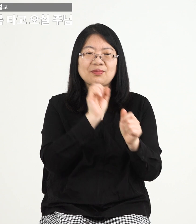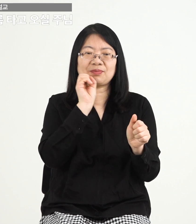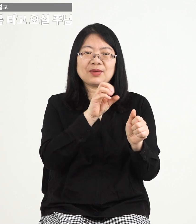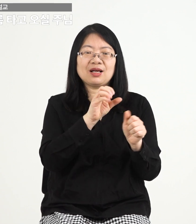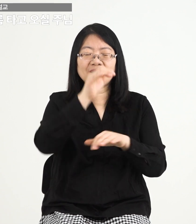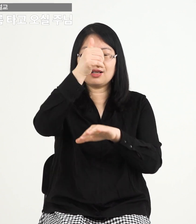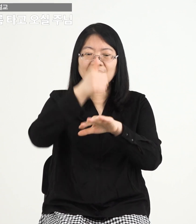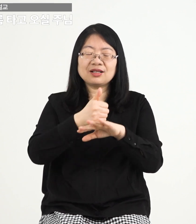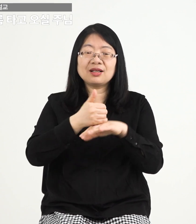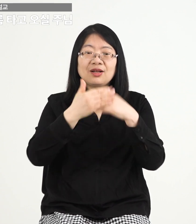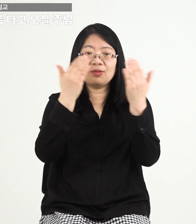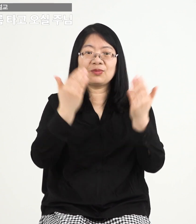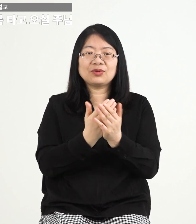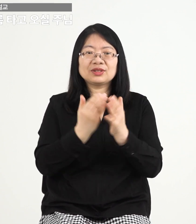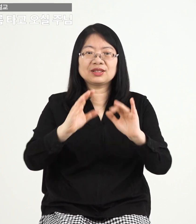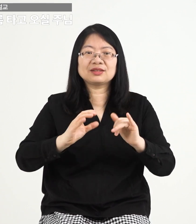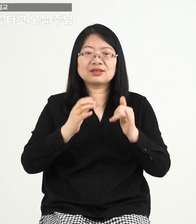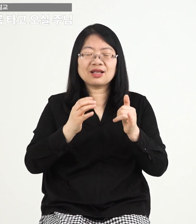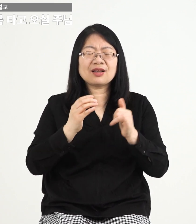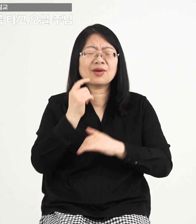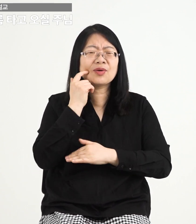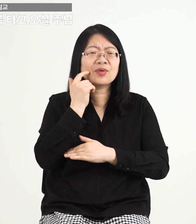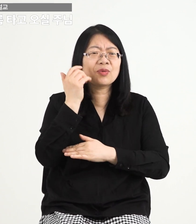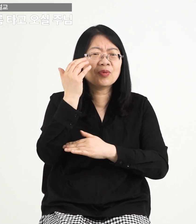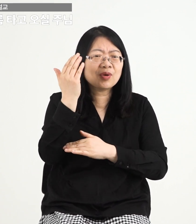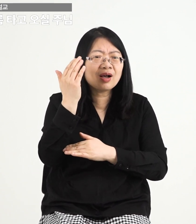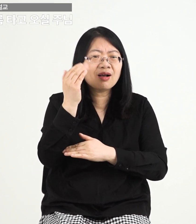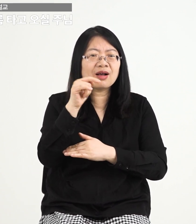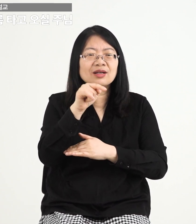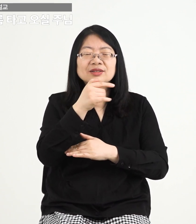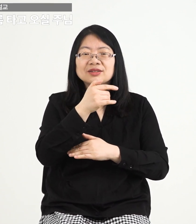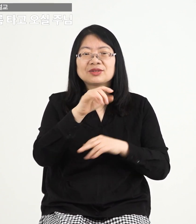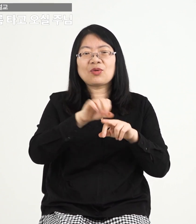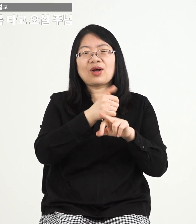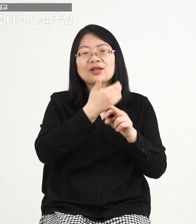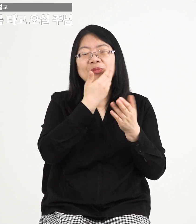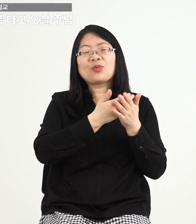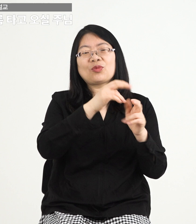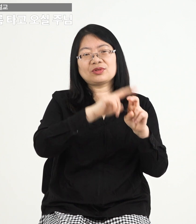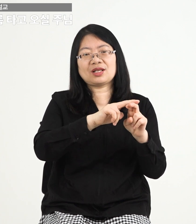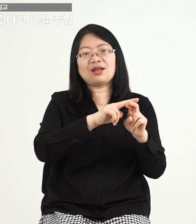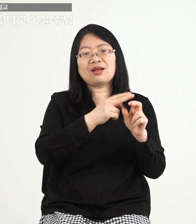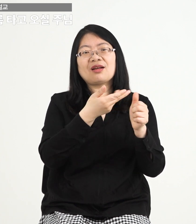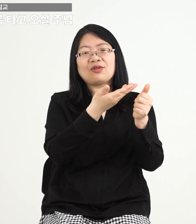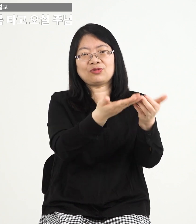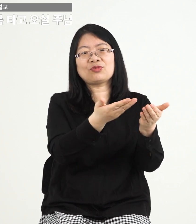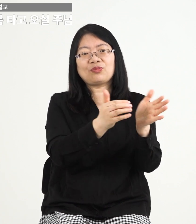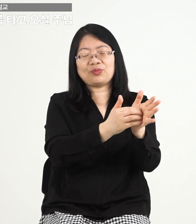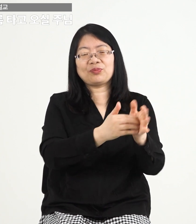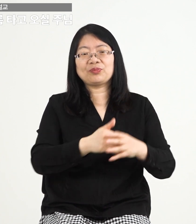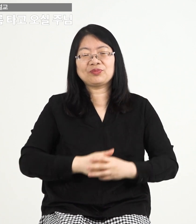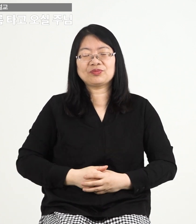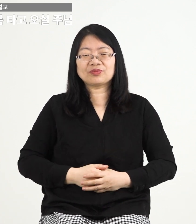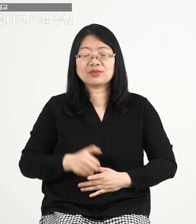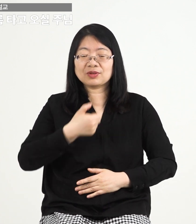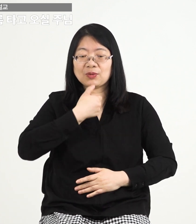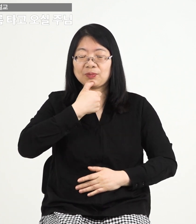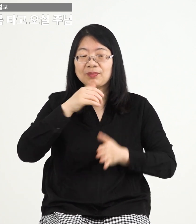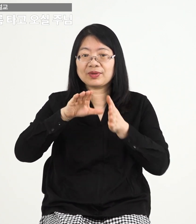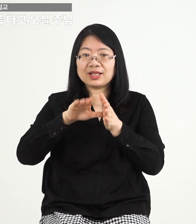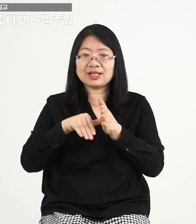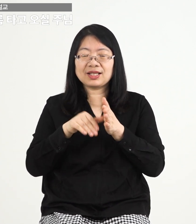그리고 마지막에 모든 세상의 영광은 그 보좌로 돌아갑니다. 그리고 또 로마